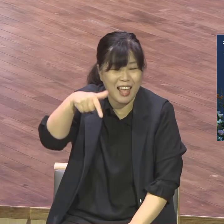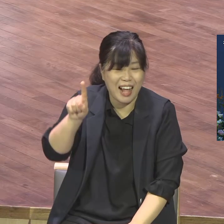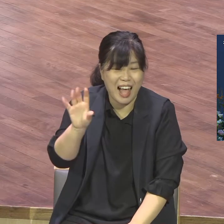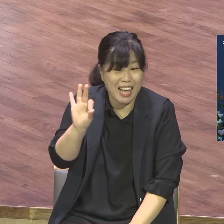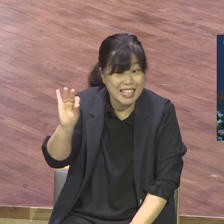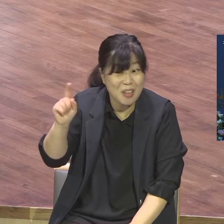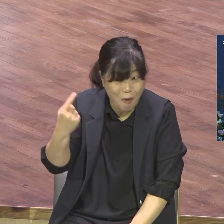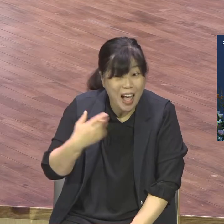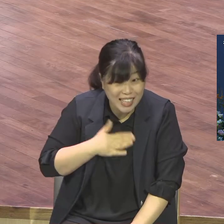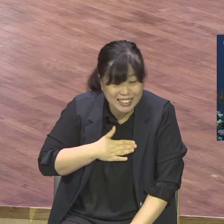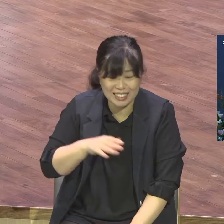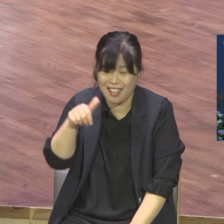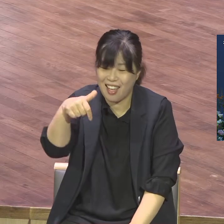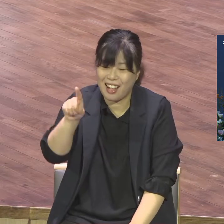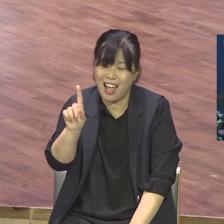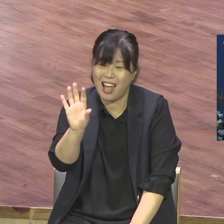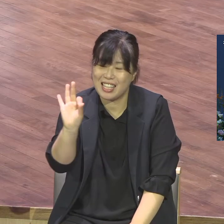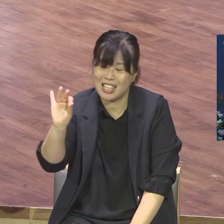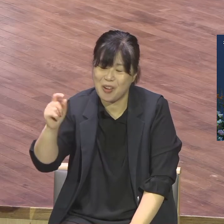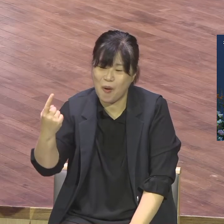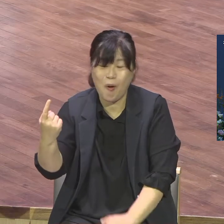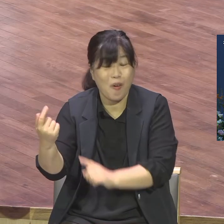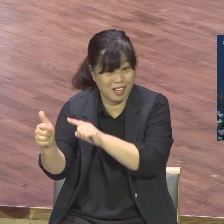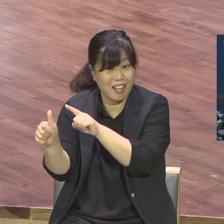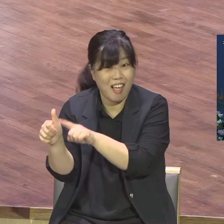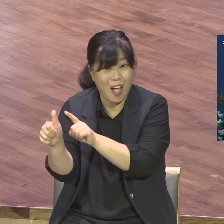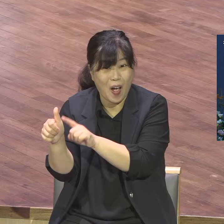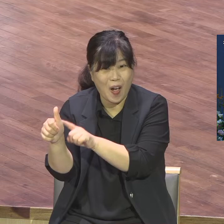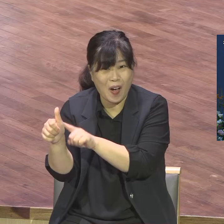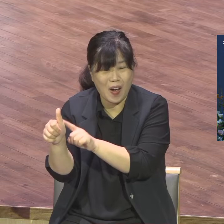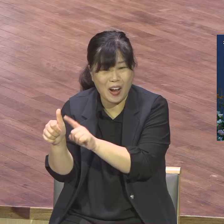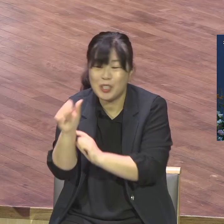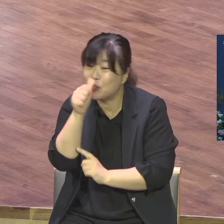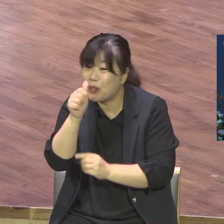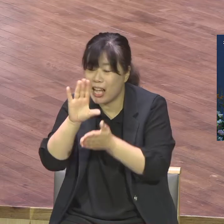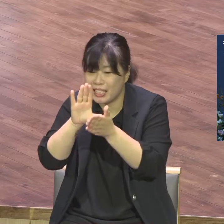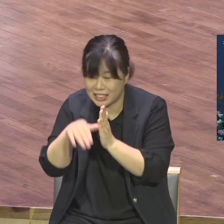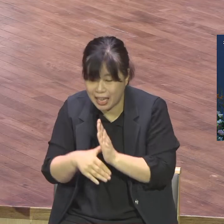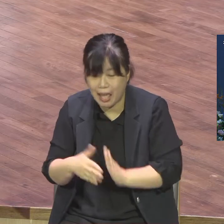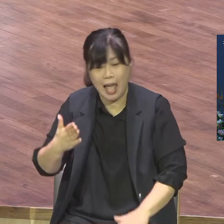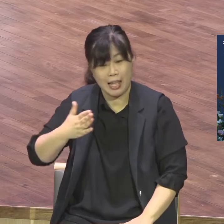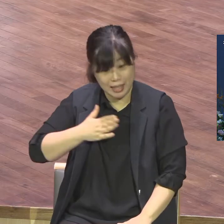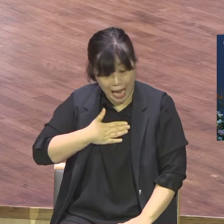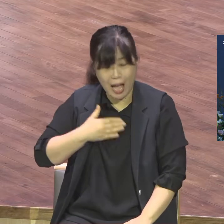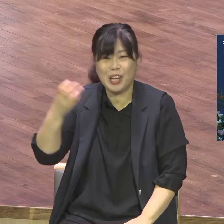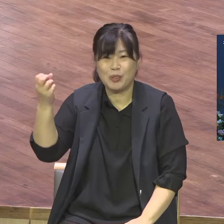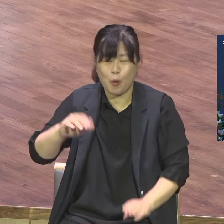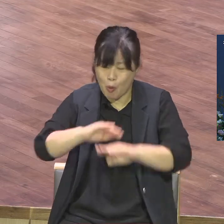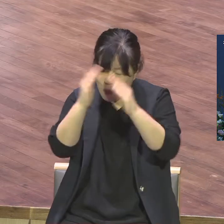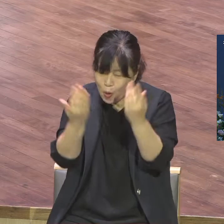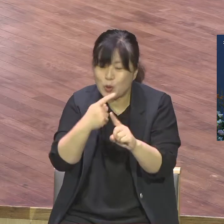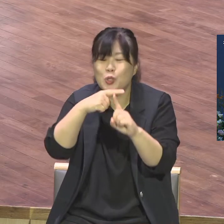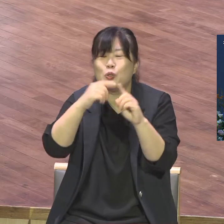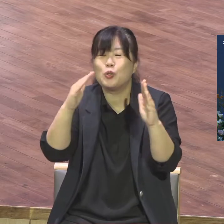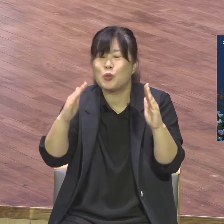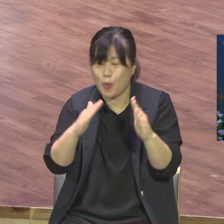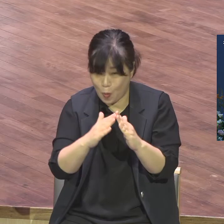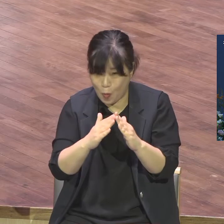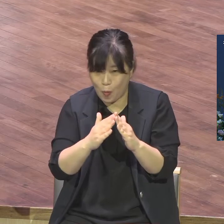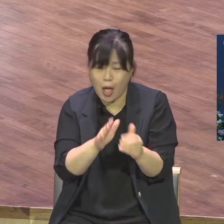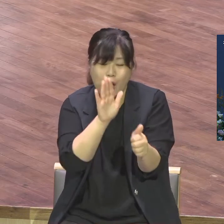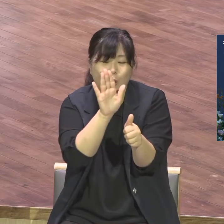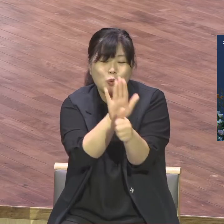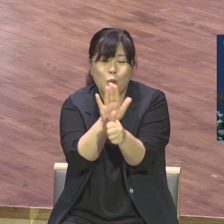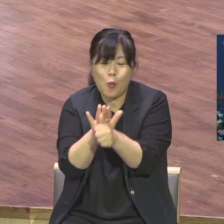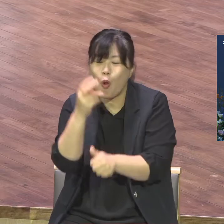가이오 장로가 나오는데 나와 온 교회를 돌보아주는 가이오 이전 성경에는 식주인